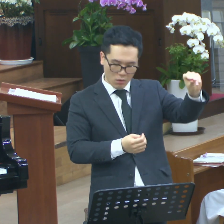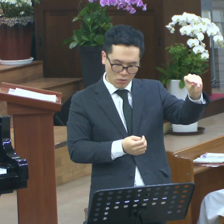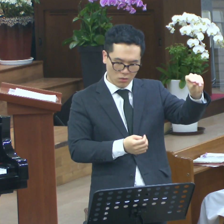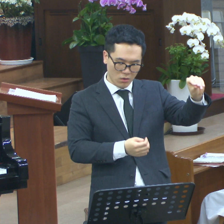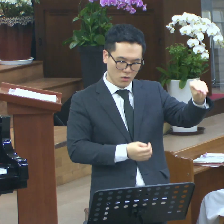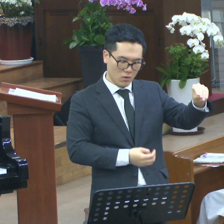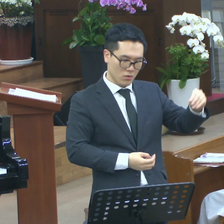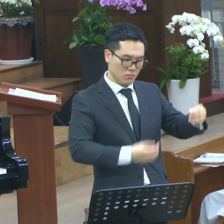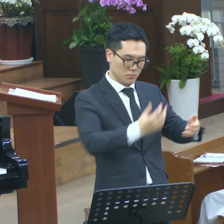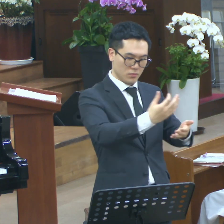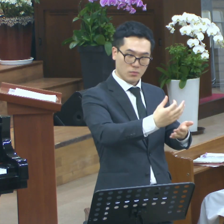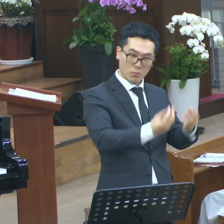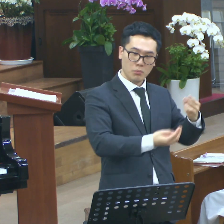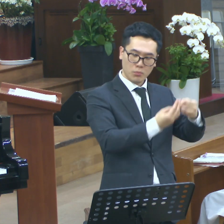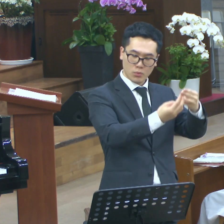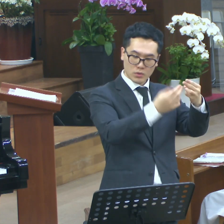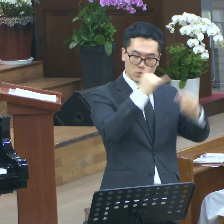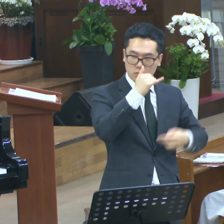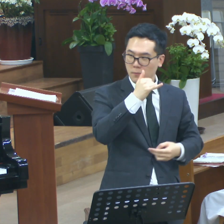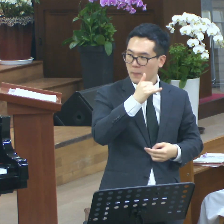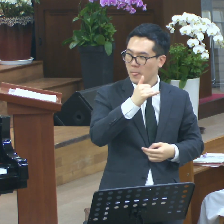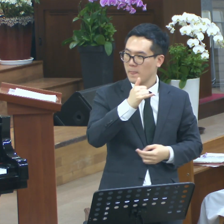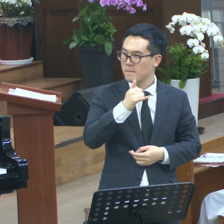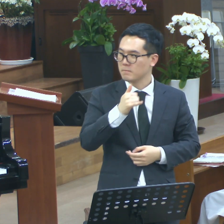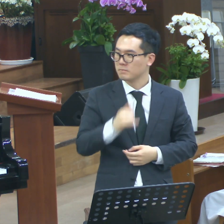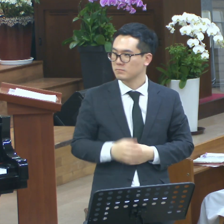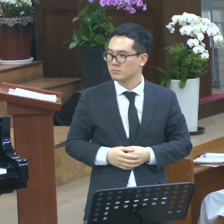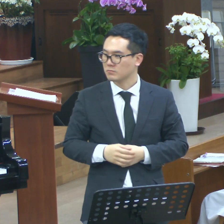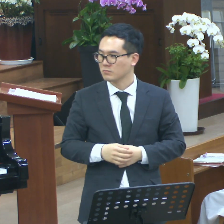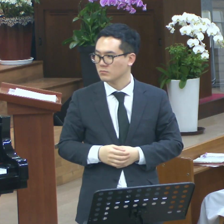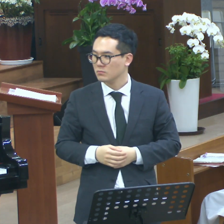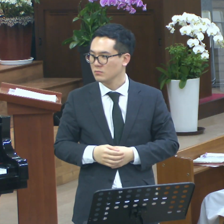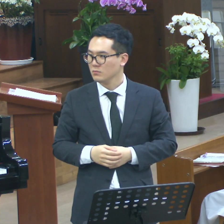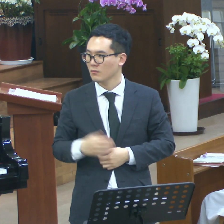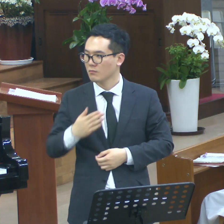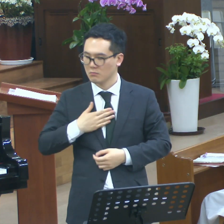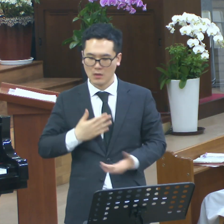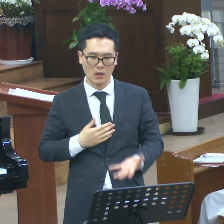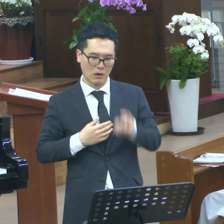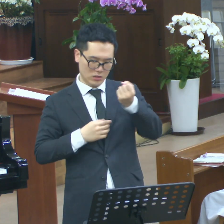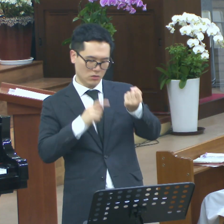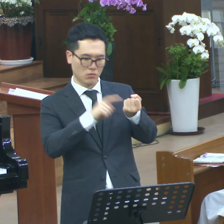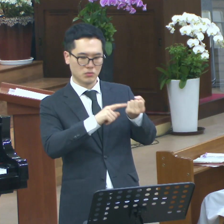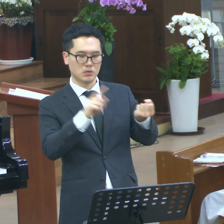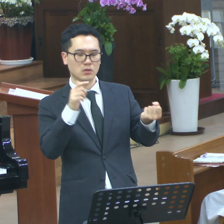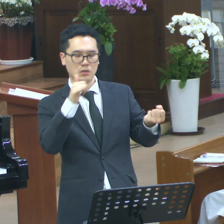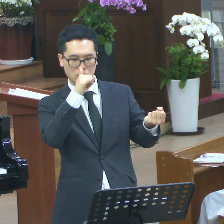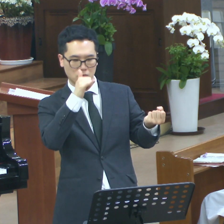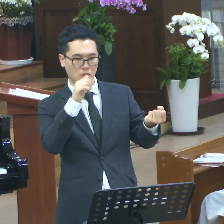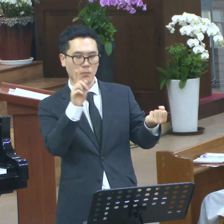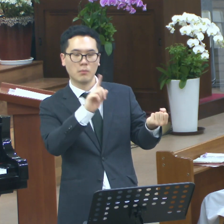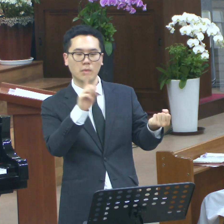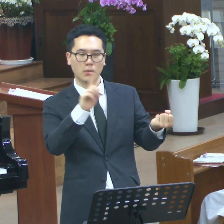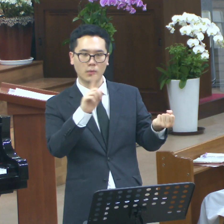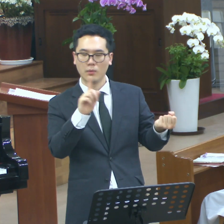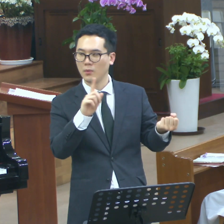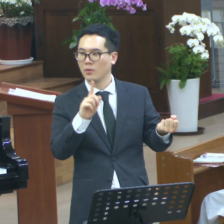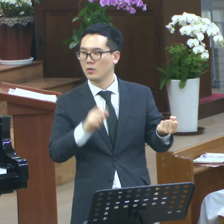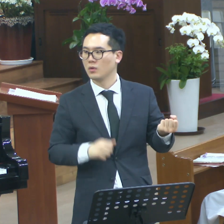단어가 히브리어에는 없지만 우리 번역을 참 잘한 것 같아요. 내 소유는 이것이니 내 소유는 이것이니